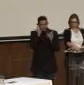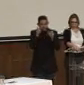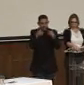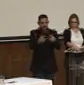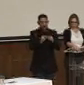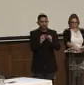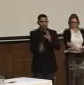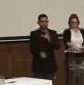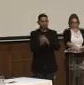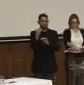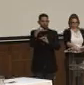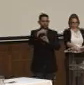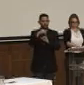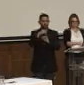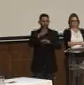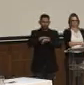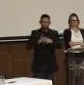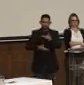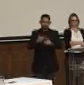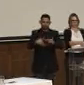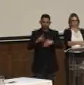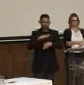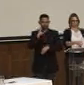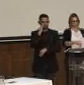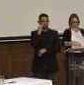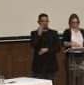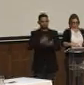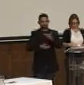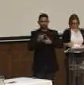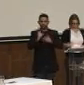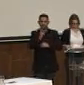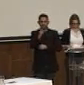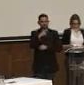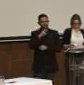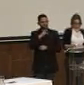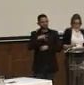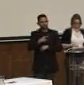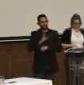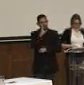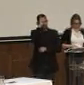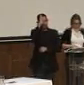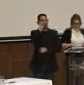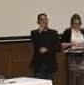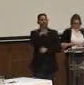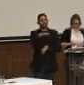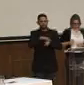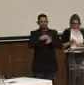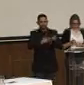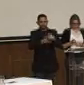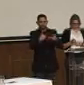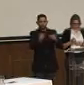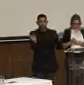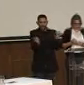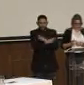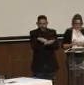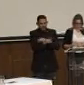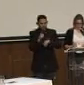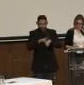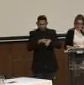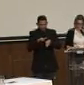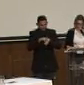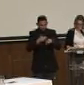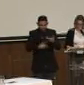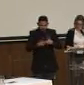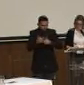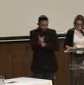uma instituição pelo diálogo, pelo entendimento. Sempre a prioridade é pelo diálogo. Quando esgota-se essa possibilidade, quando não tem mais